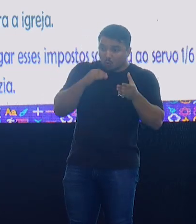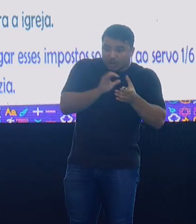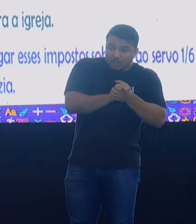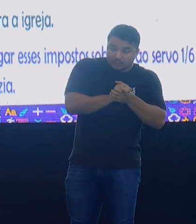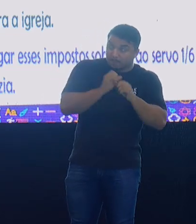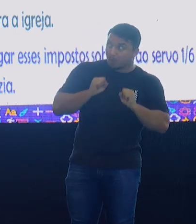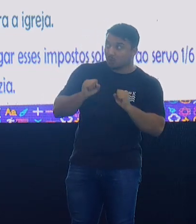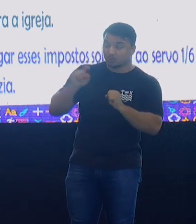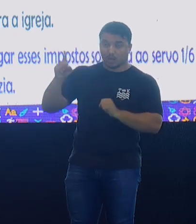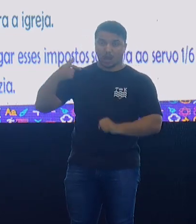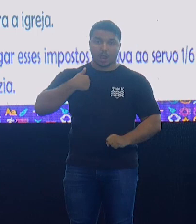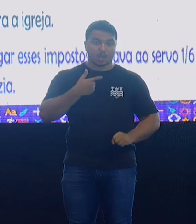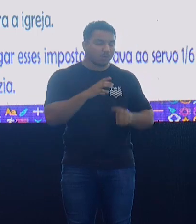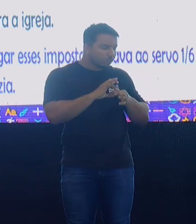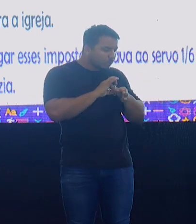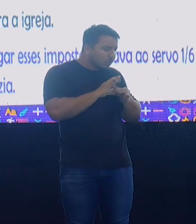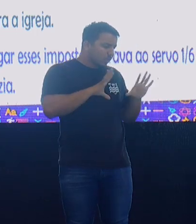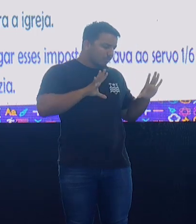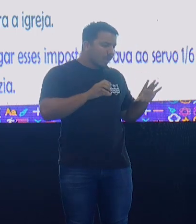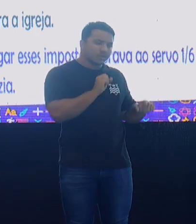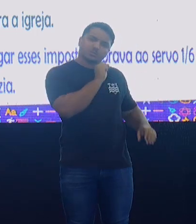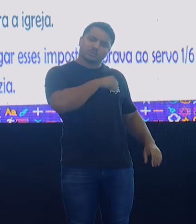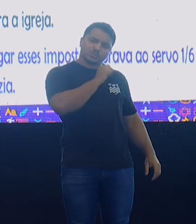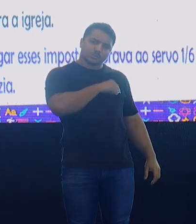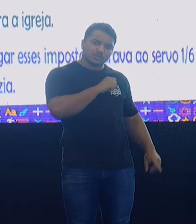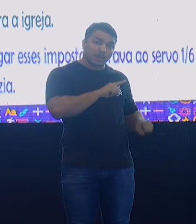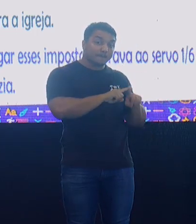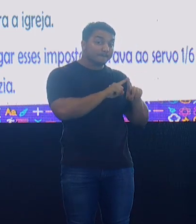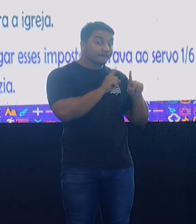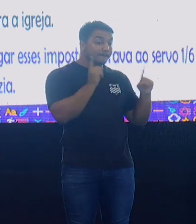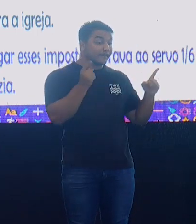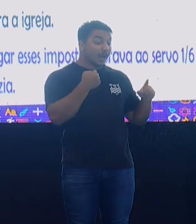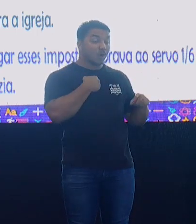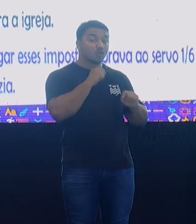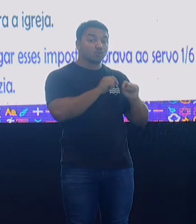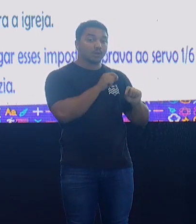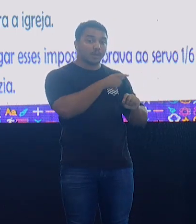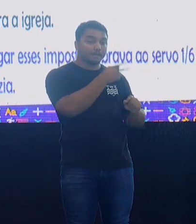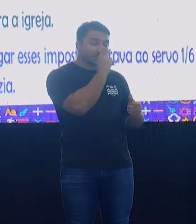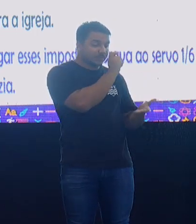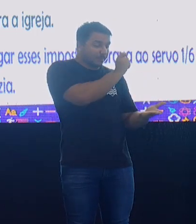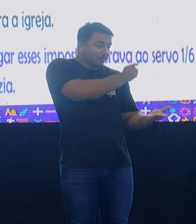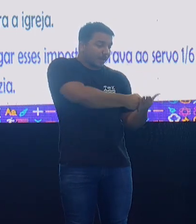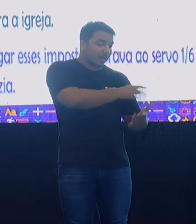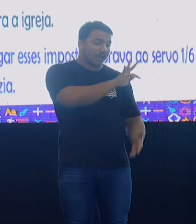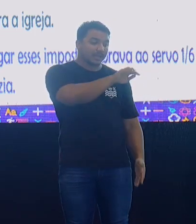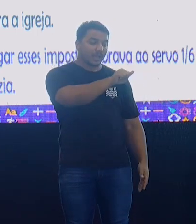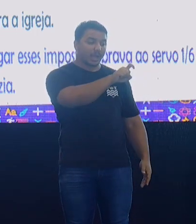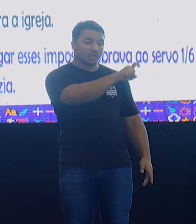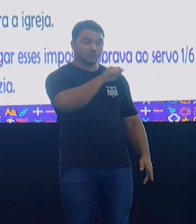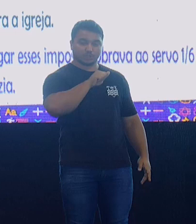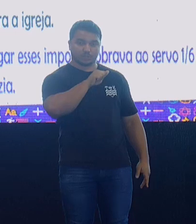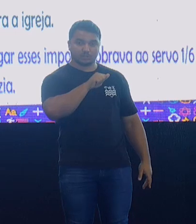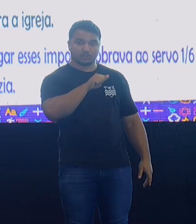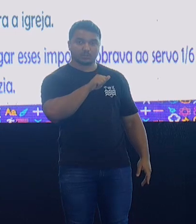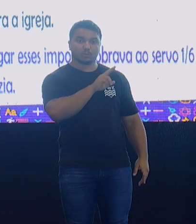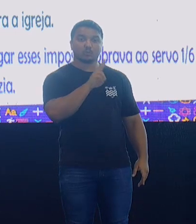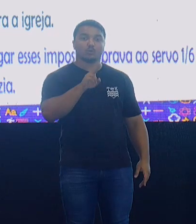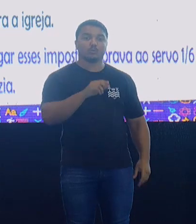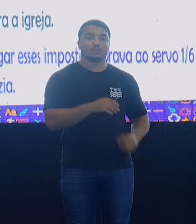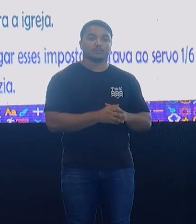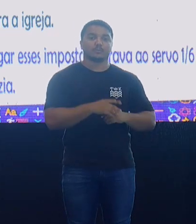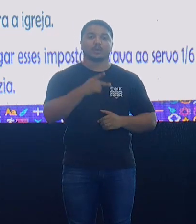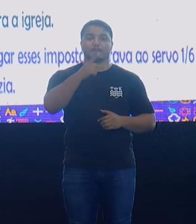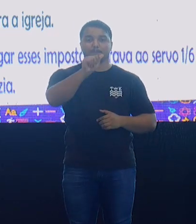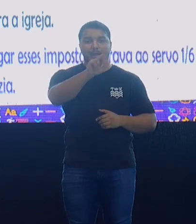casar, o senhor só liberava esse casamento se o servo pagasse uma taxa. O nome dessa taxa era